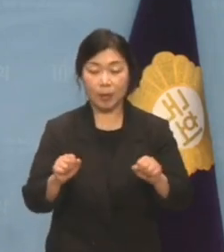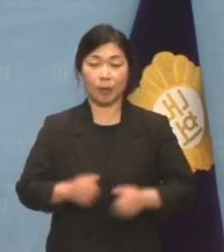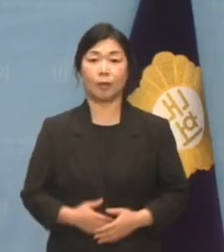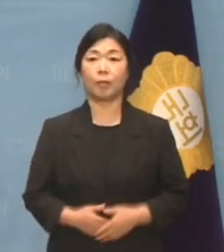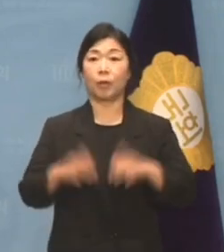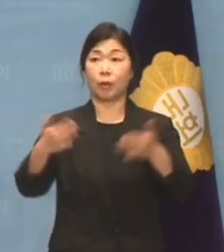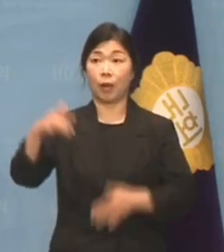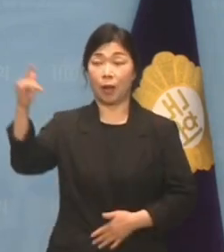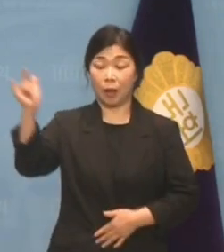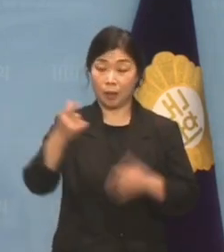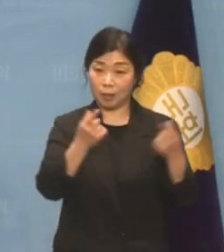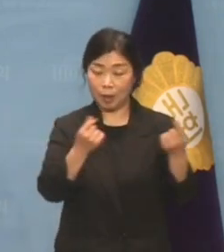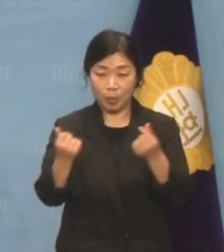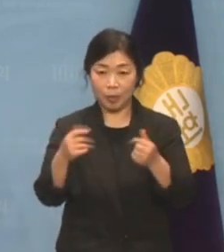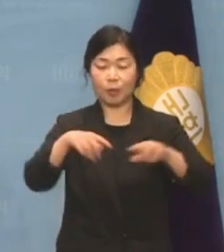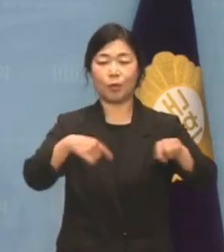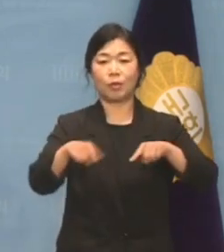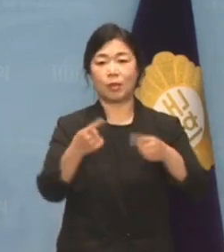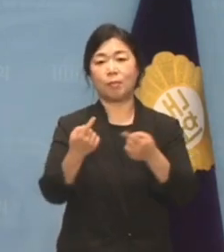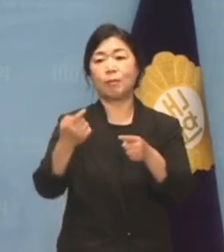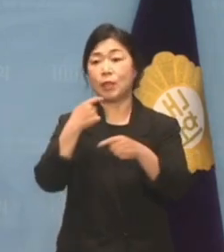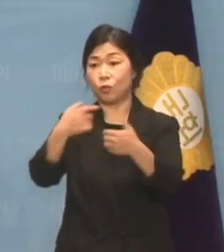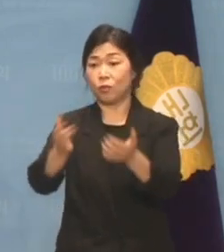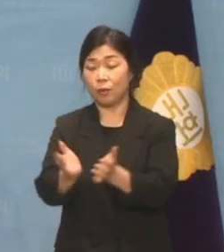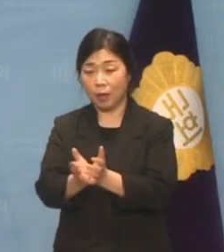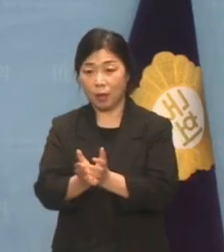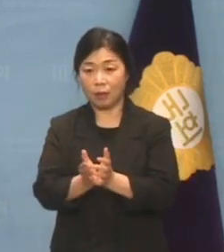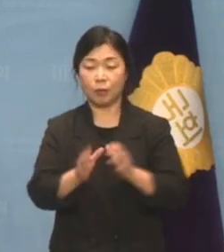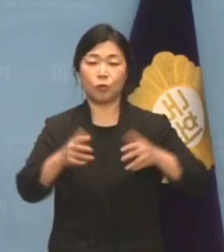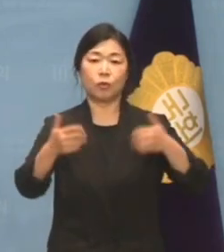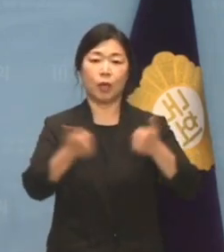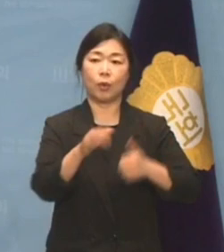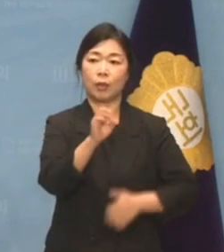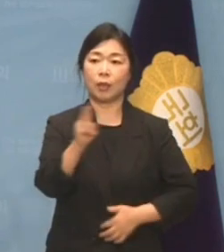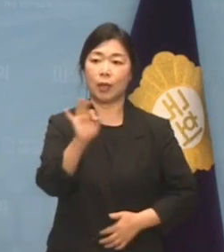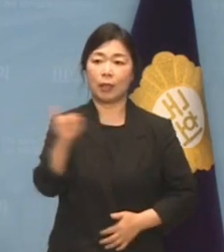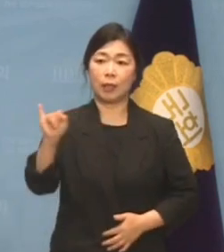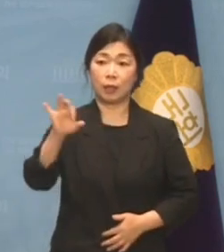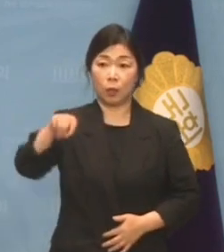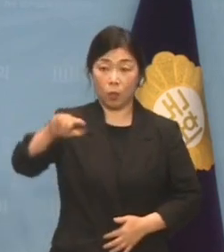안녕하십니까. 바람과 해를 담은 정치 더불어민주당 국회의원 양이원영입니다.